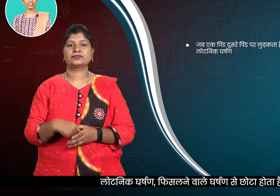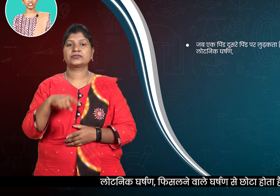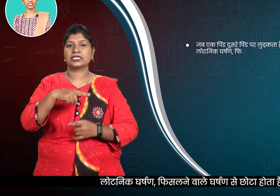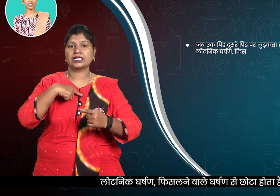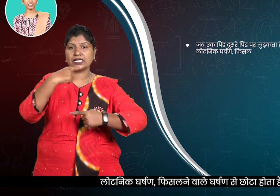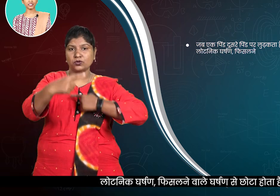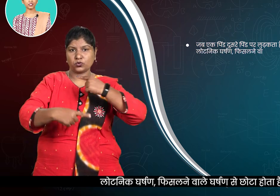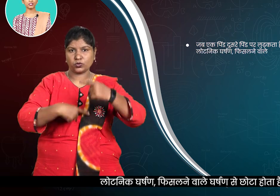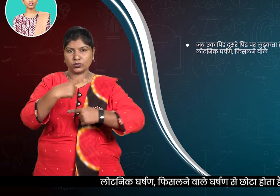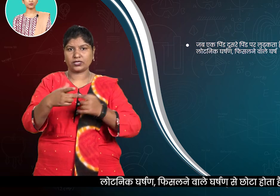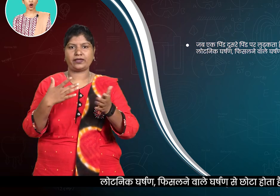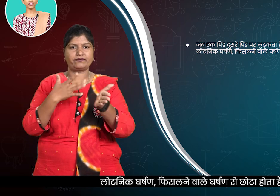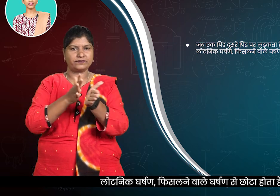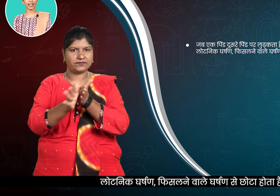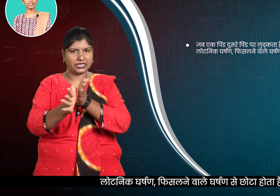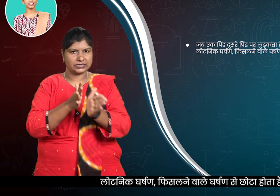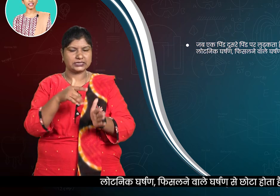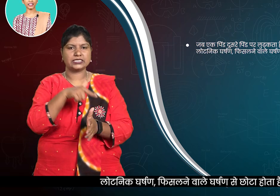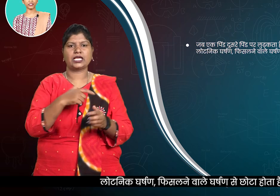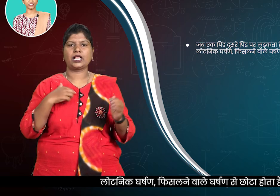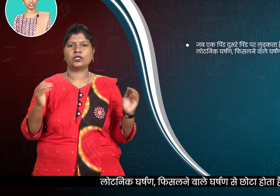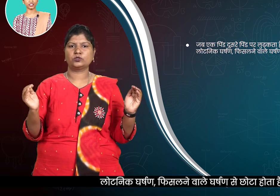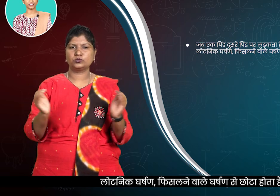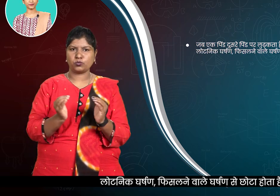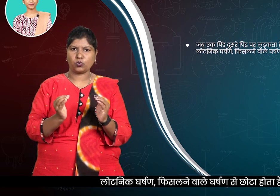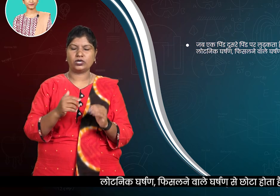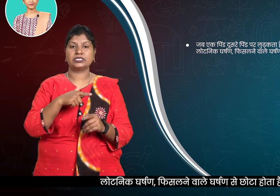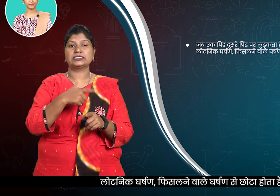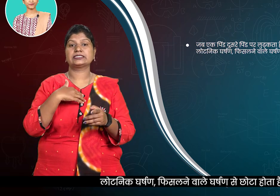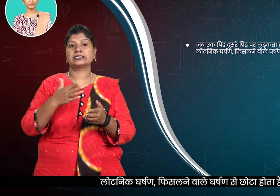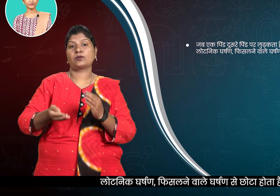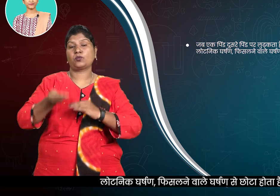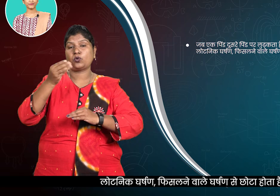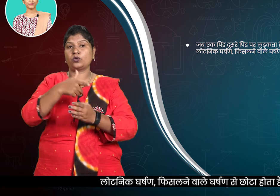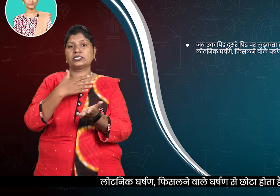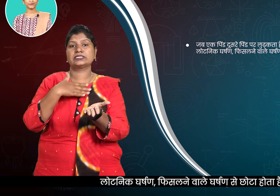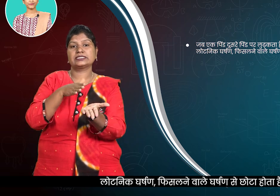लोटनिंग घर्षन फिसलने वाले घर्षन से छोटा होता है